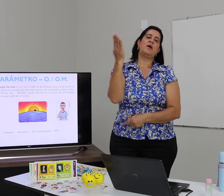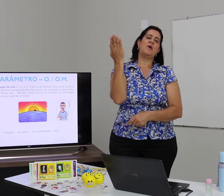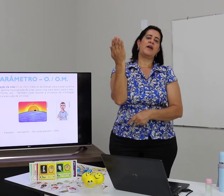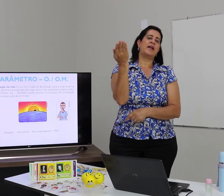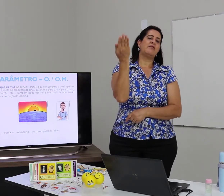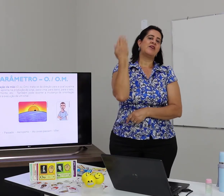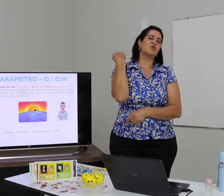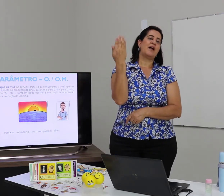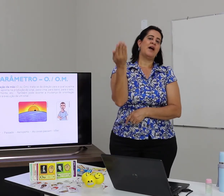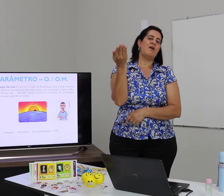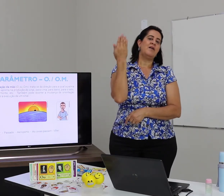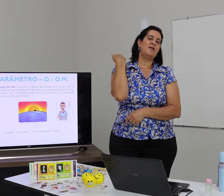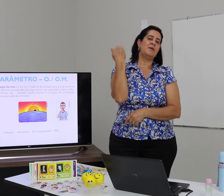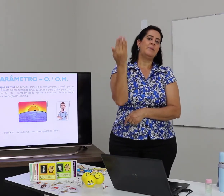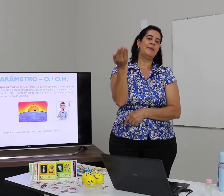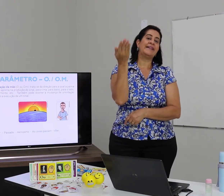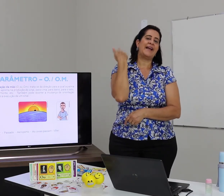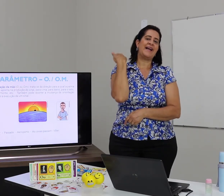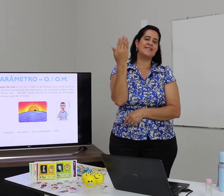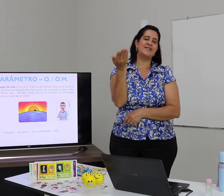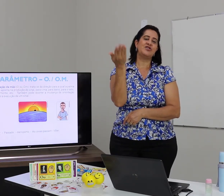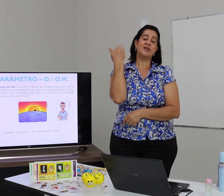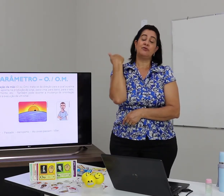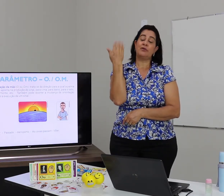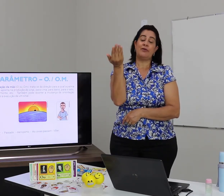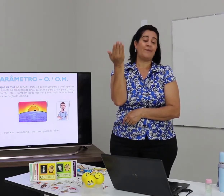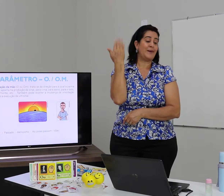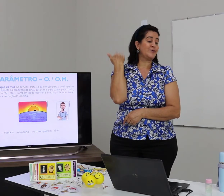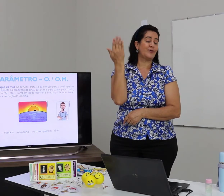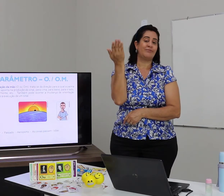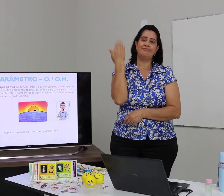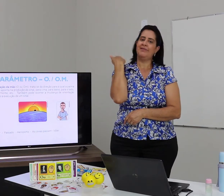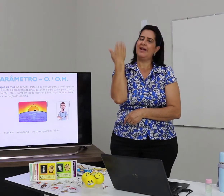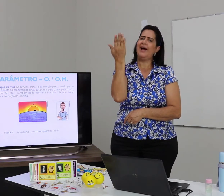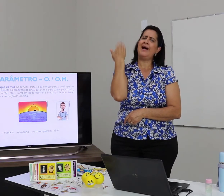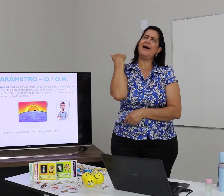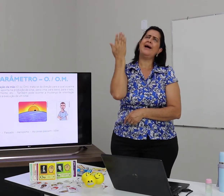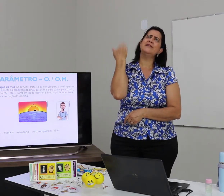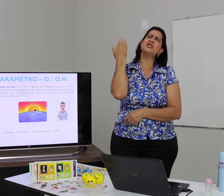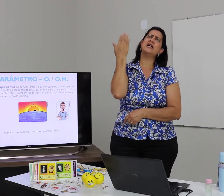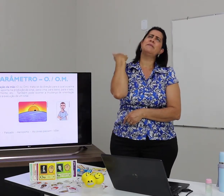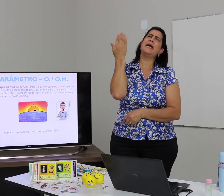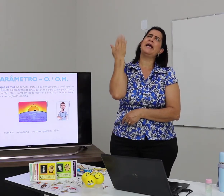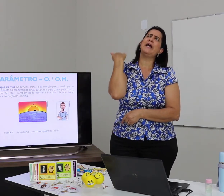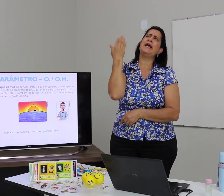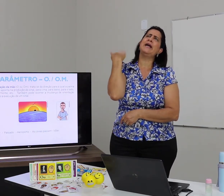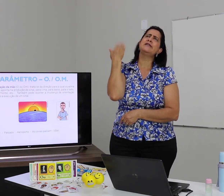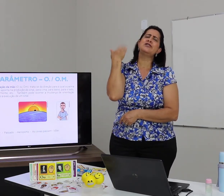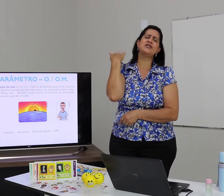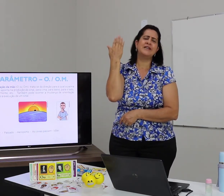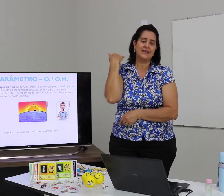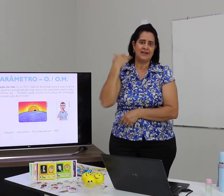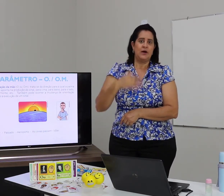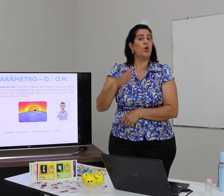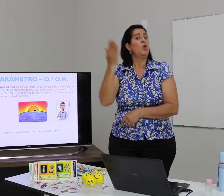agora que ela vai jogar, ó, para trás, indicando que, ó, passou. Lá antigamente, ou